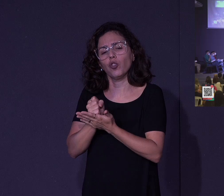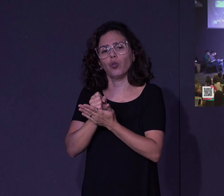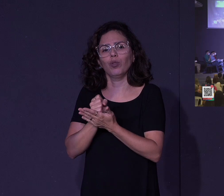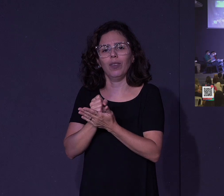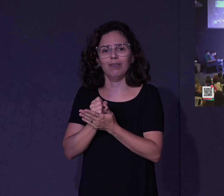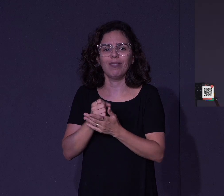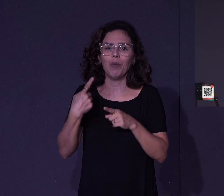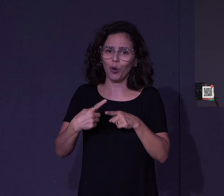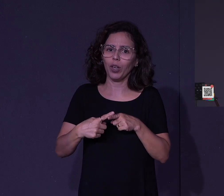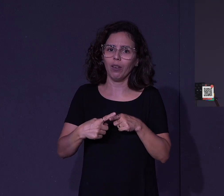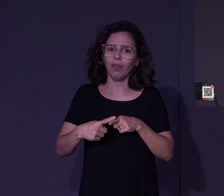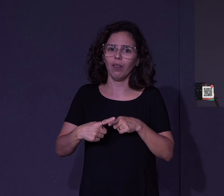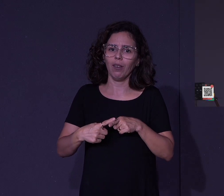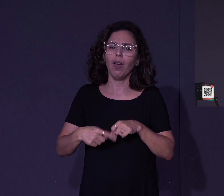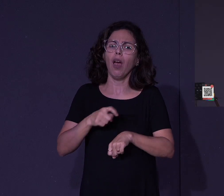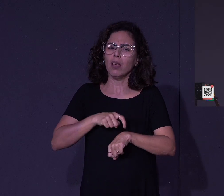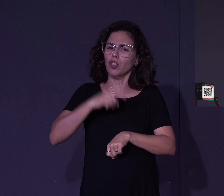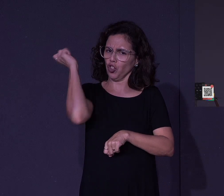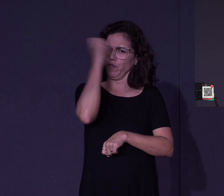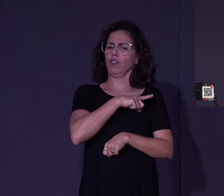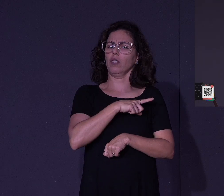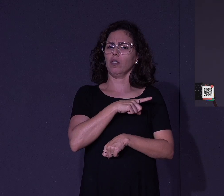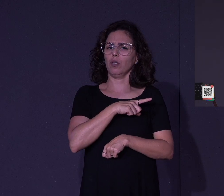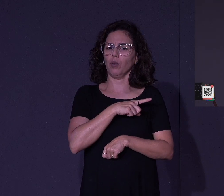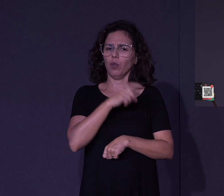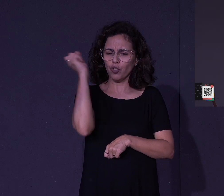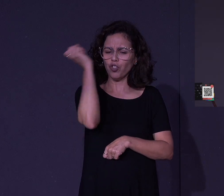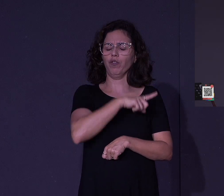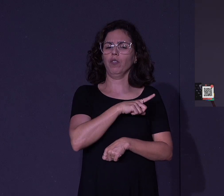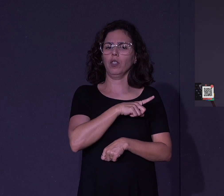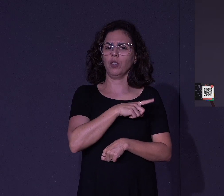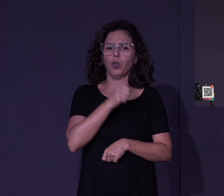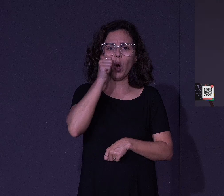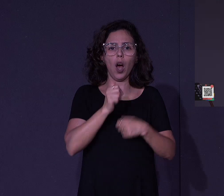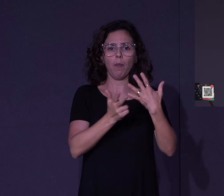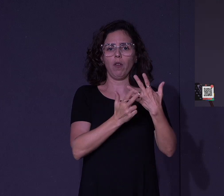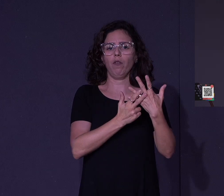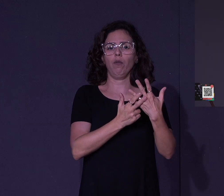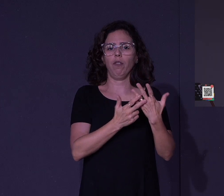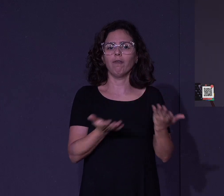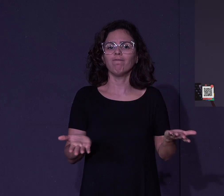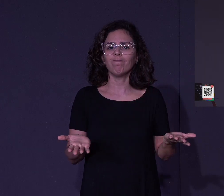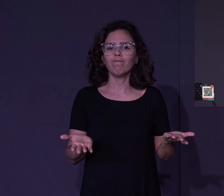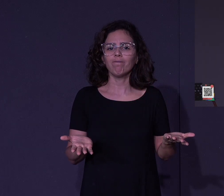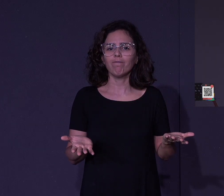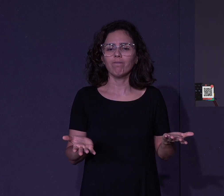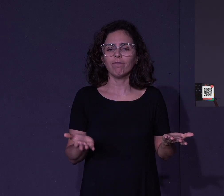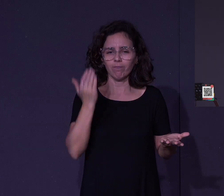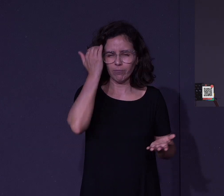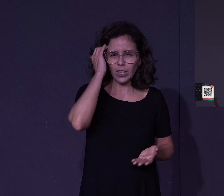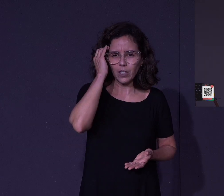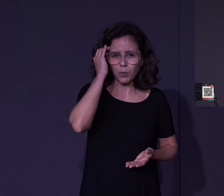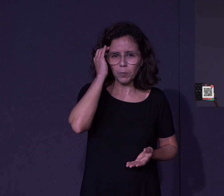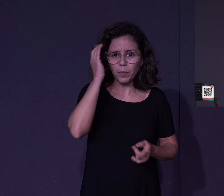só. Mas a gente serve a um Deus que não nos deixará jamais.